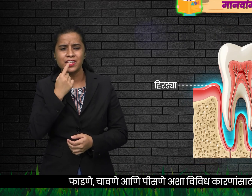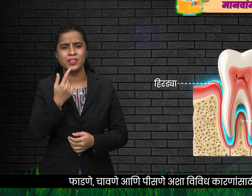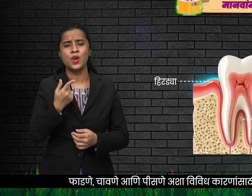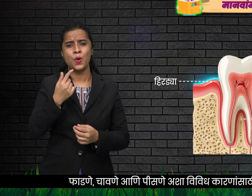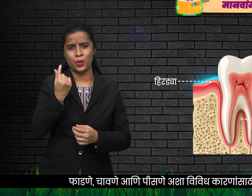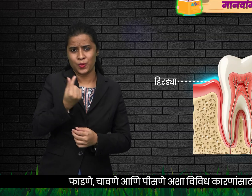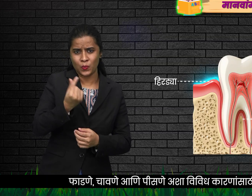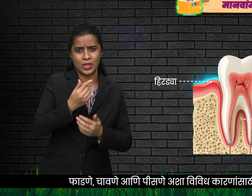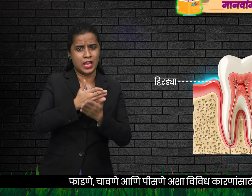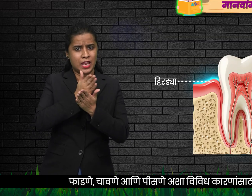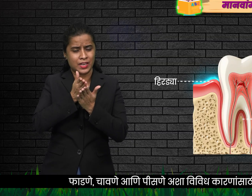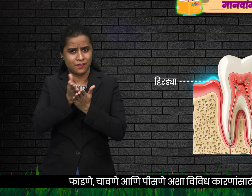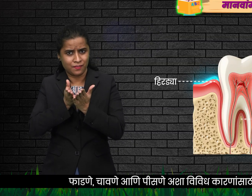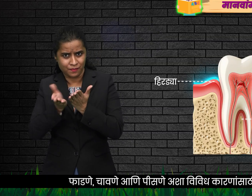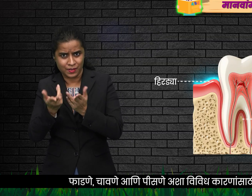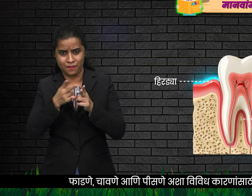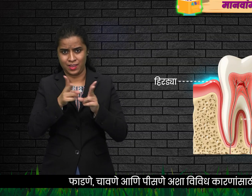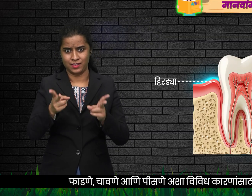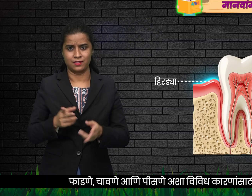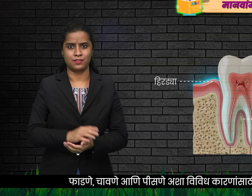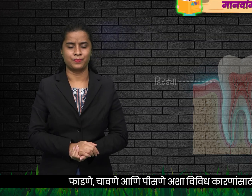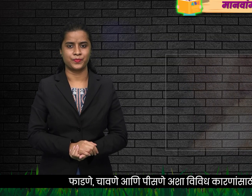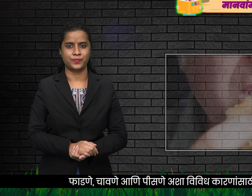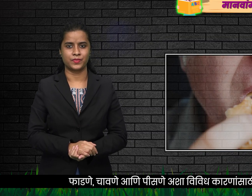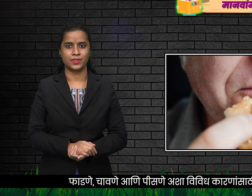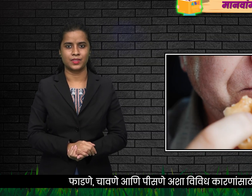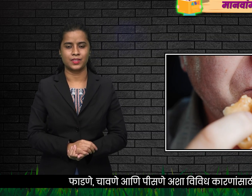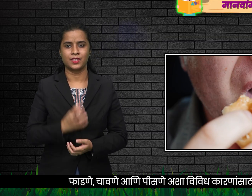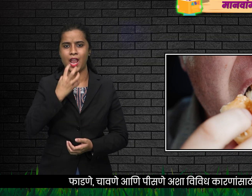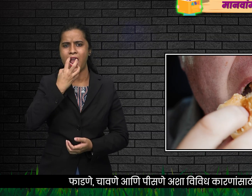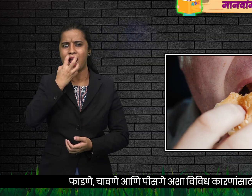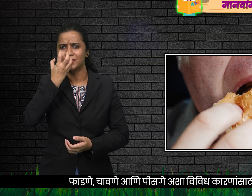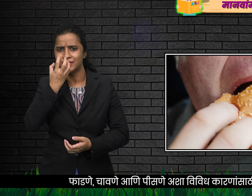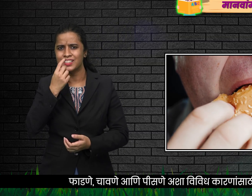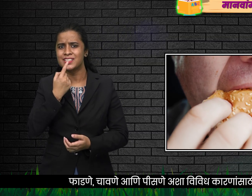चावणे आणि पिसणे अशा विविध कारणांसाठी वापरतो.